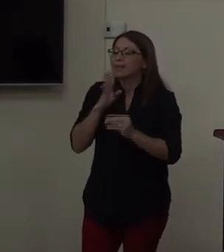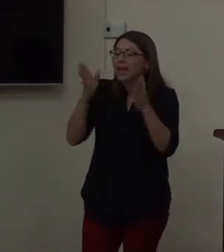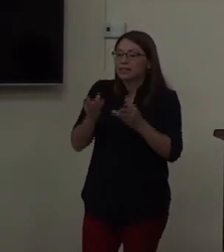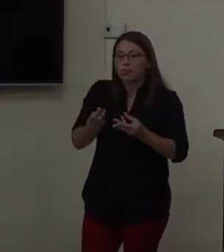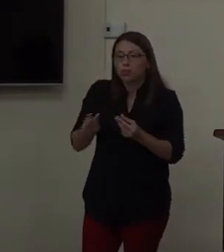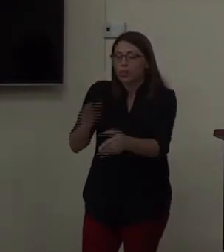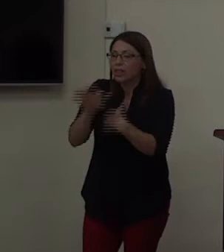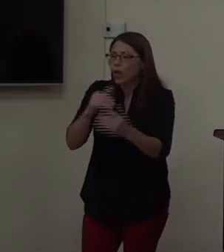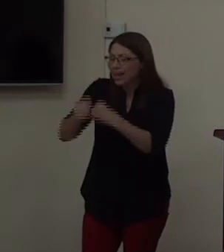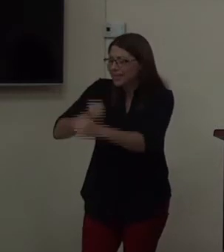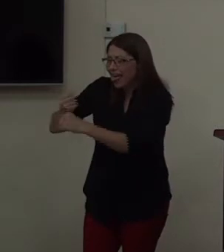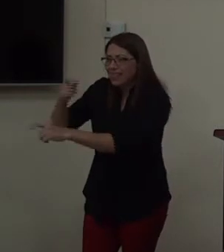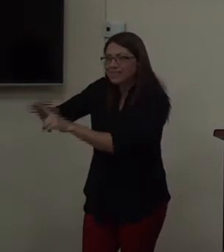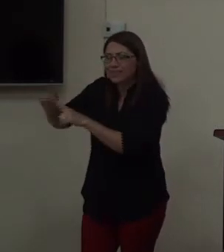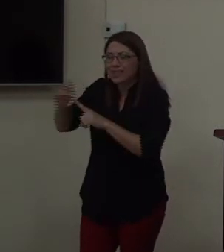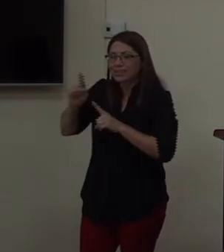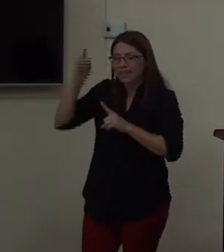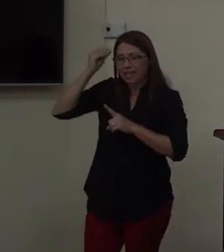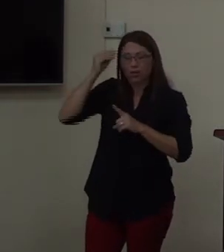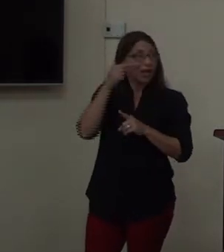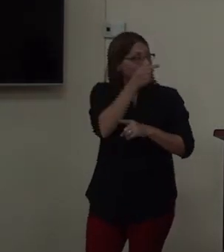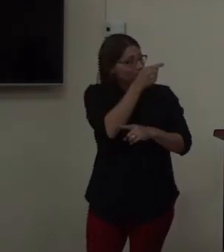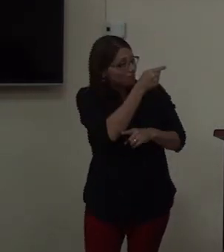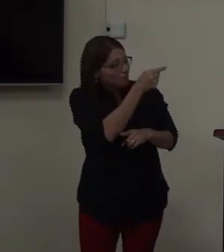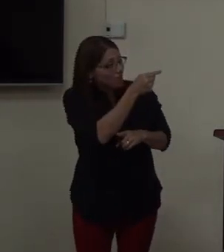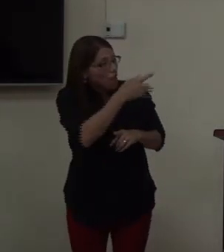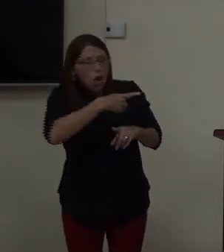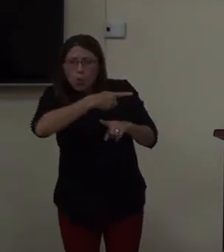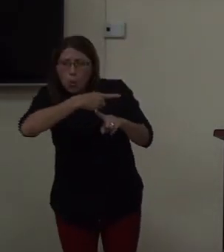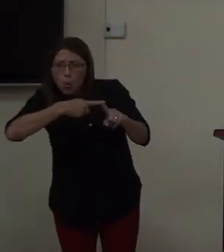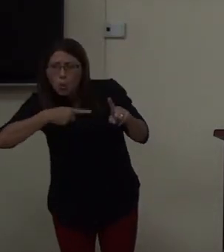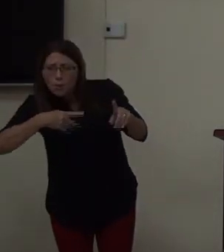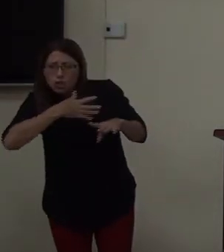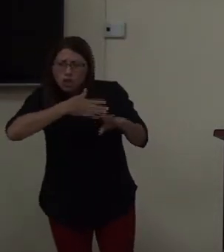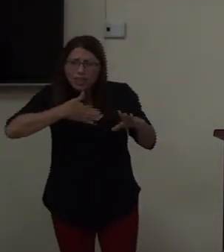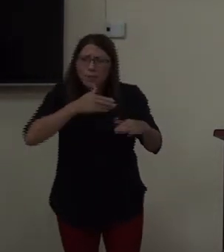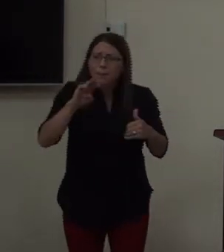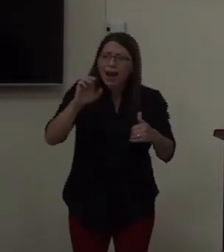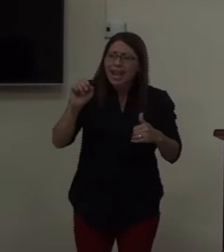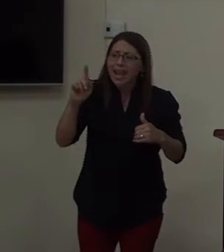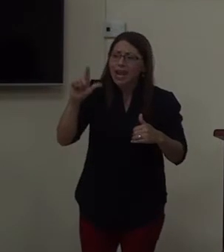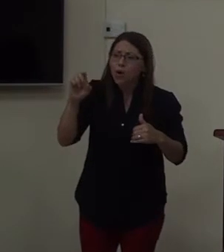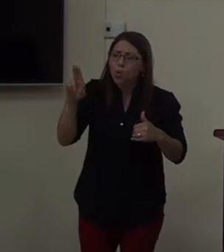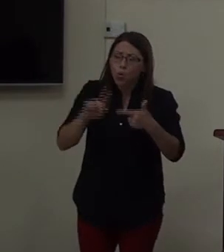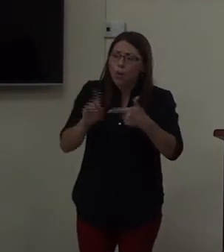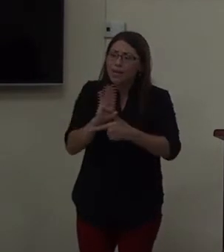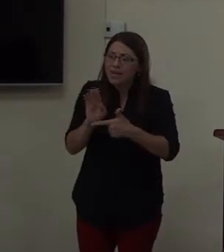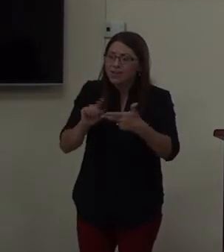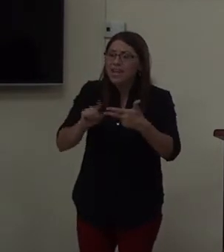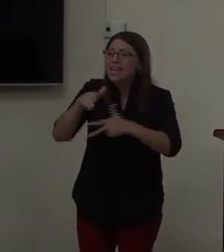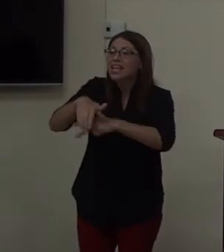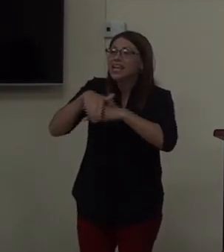usando diferentes criterios aquí. En una posición intermedia, el maleco, el bribri, el inglés